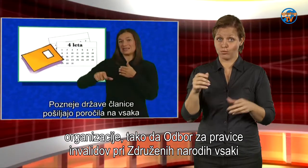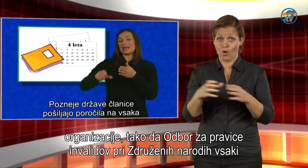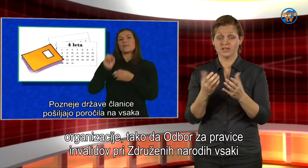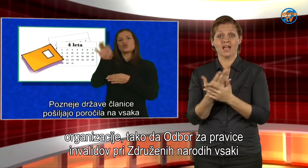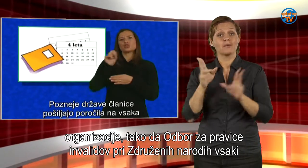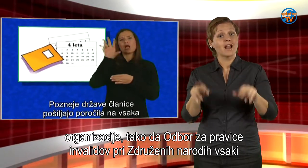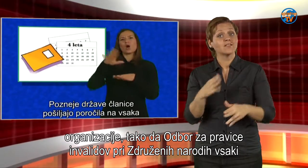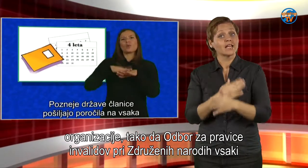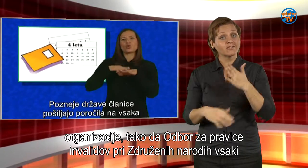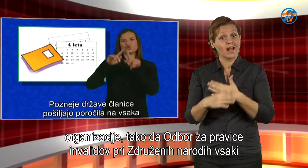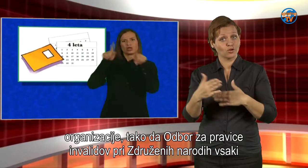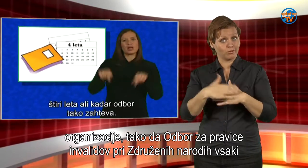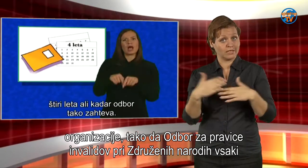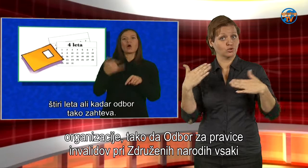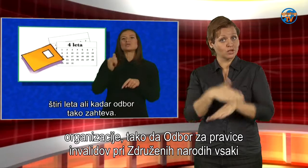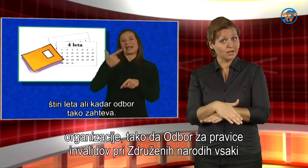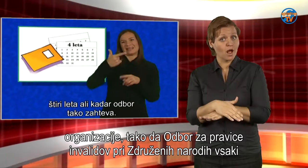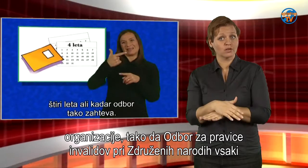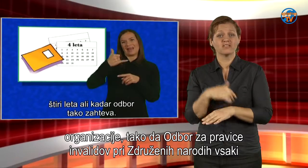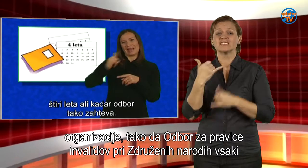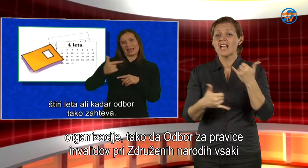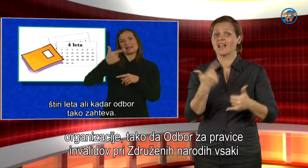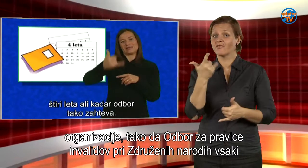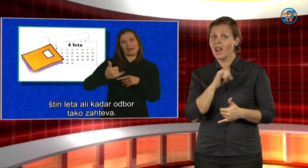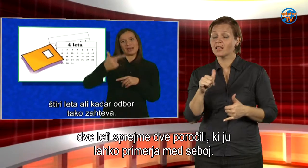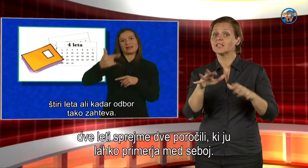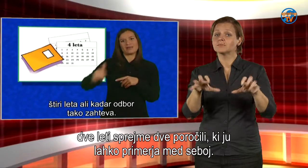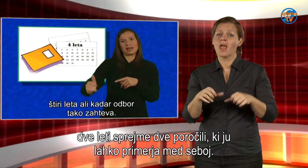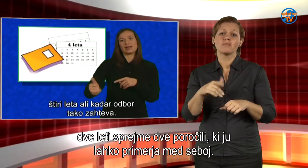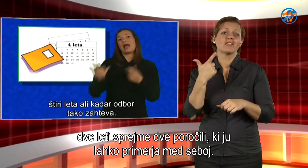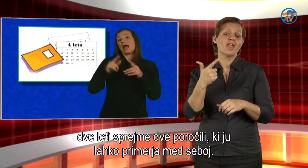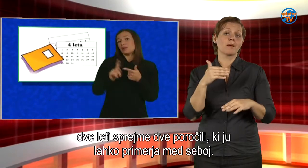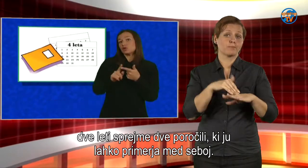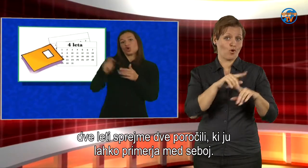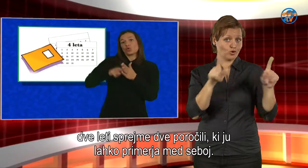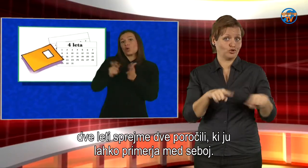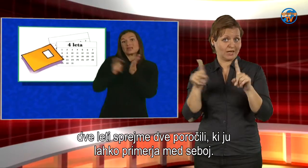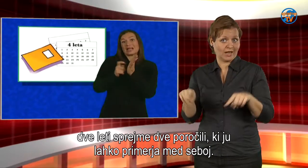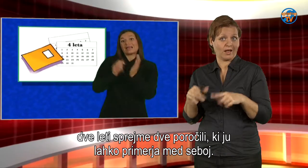pri Združenih narodih vsake 2 leti sprejme 2 poročili, ki jo lahko primerja med